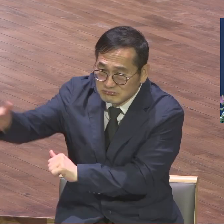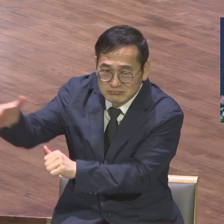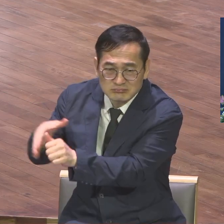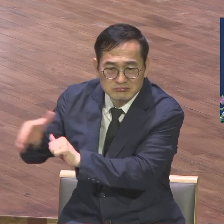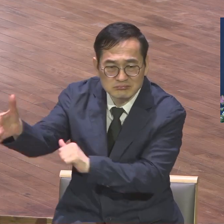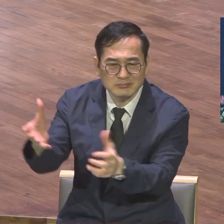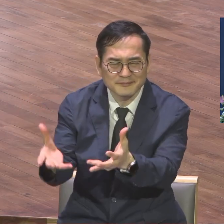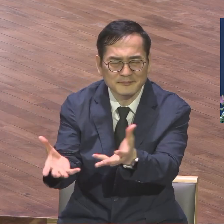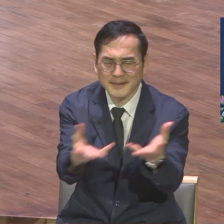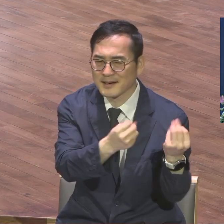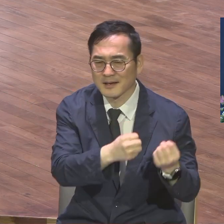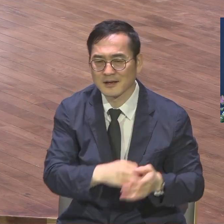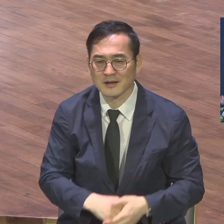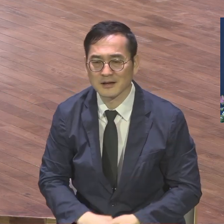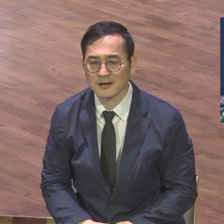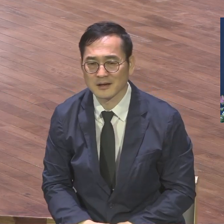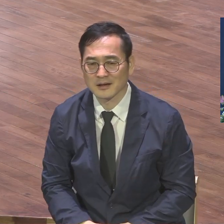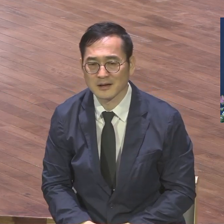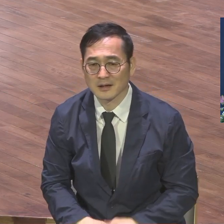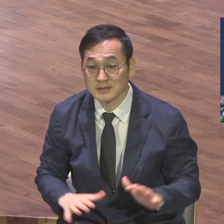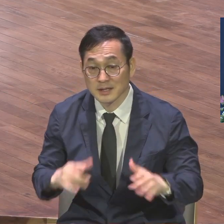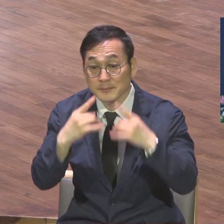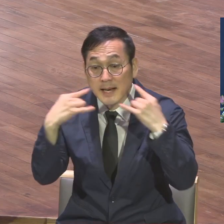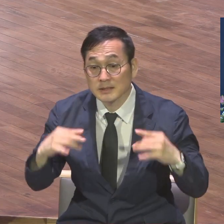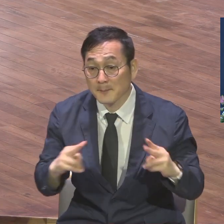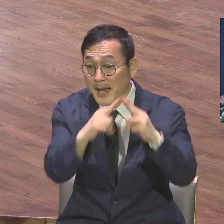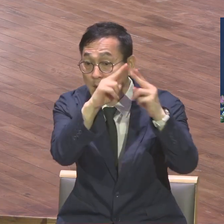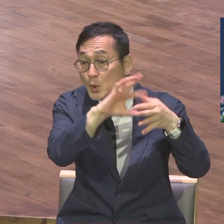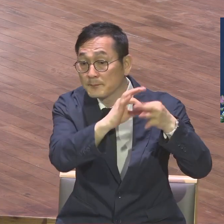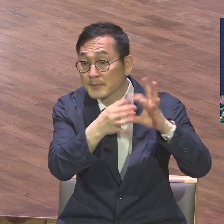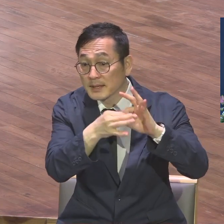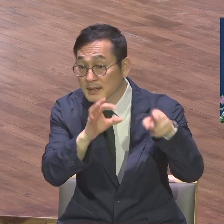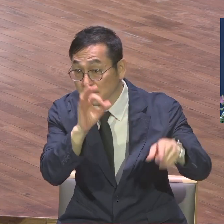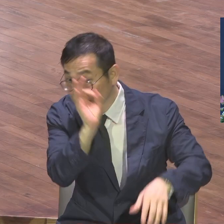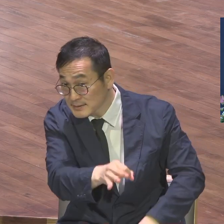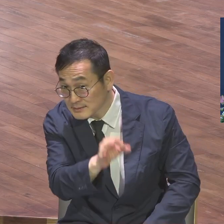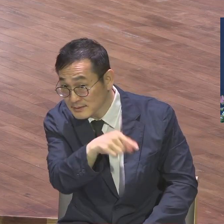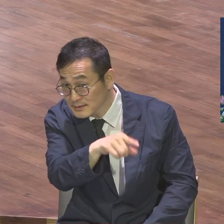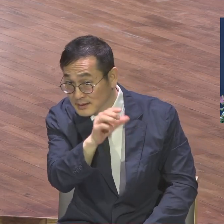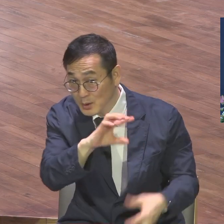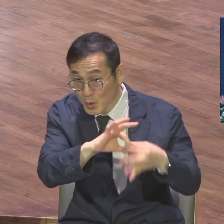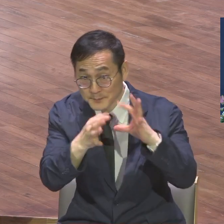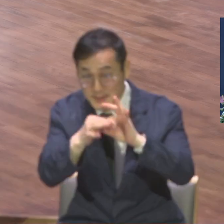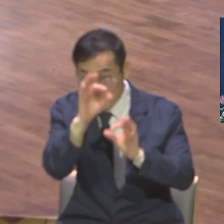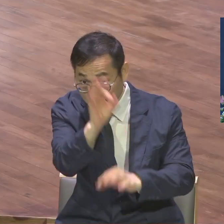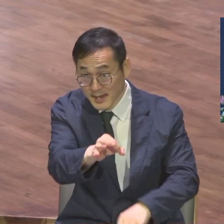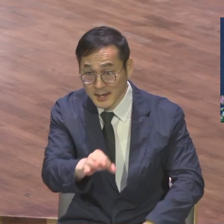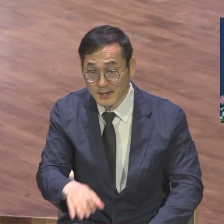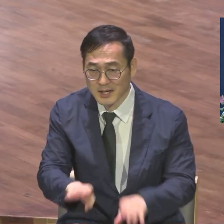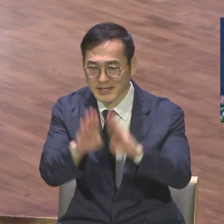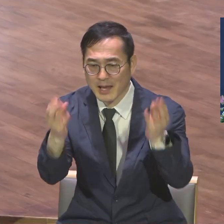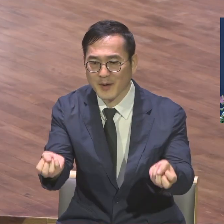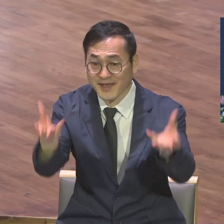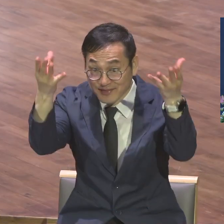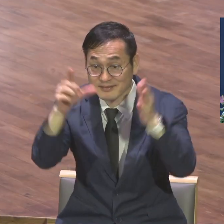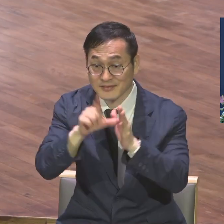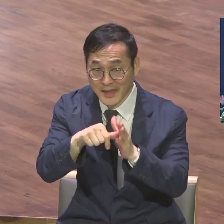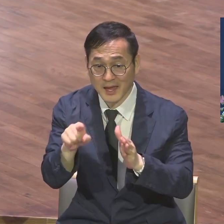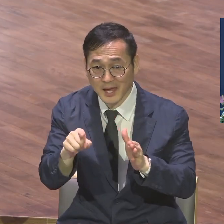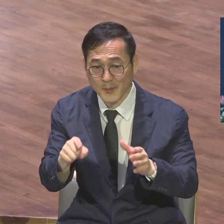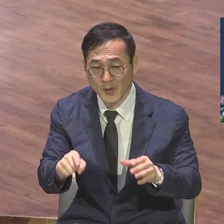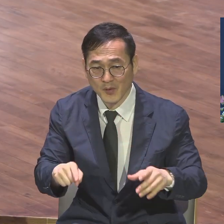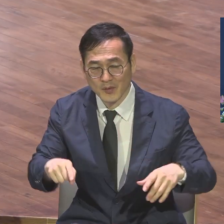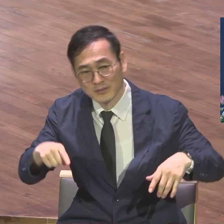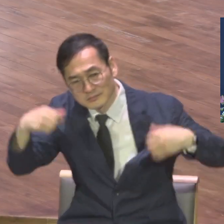행동들이 계속되고 있습니다. 지금 파리, 프랑스 파리에서 하계 올림픽 펼쳐지고 있는데 개회식의